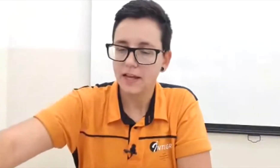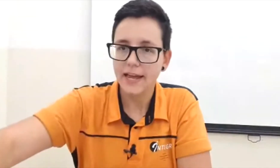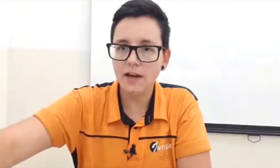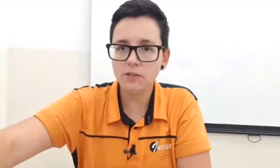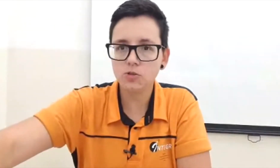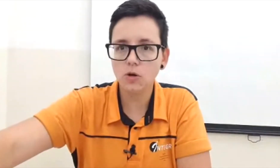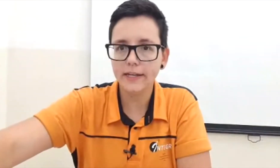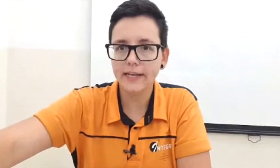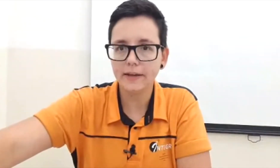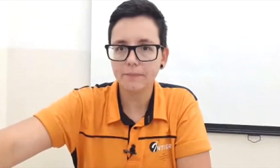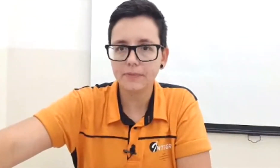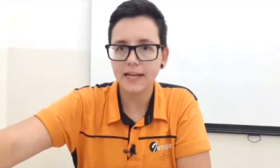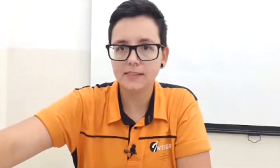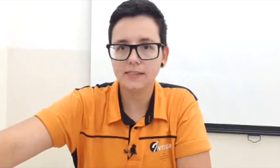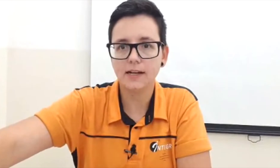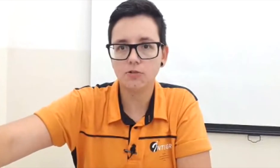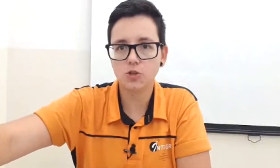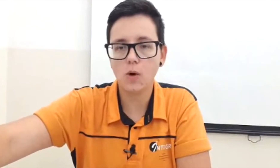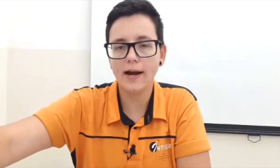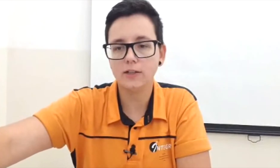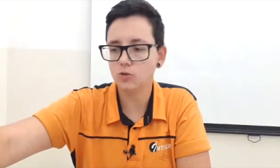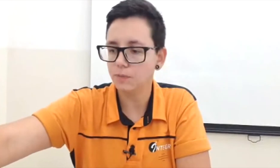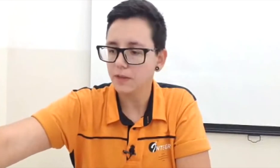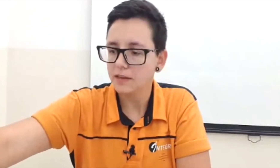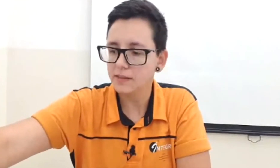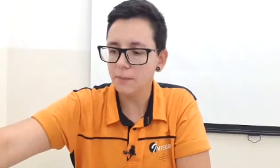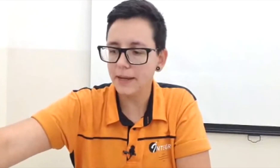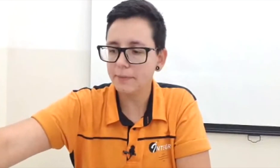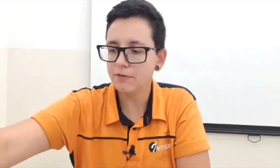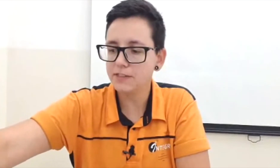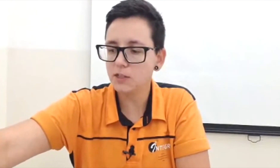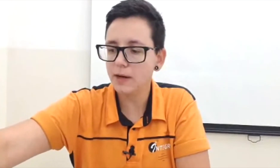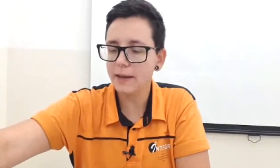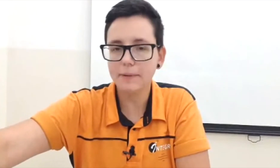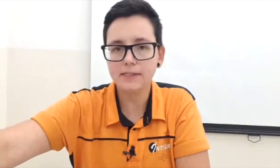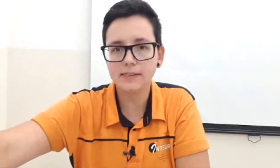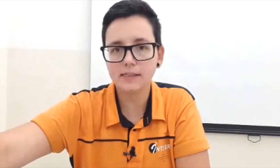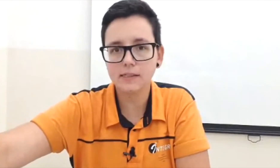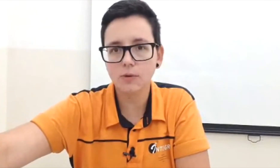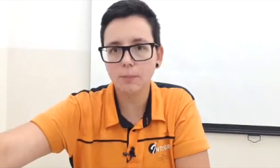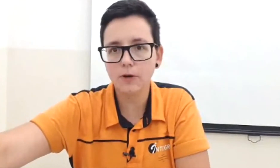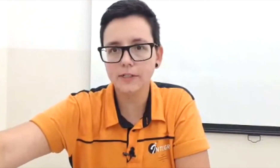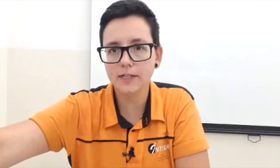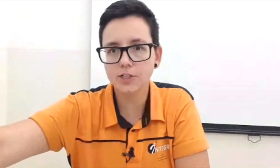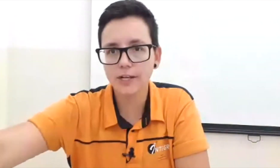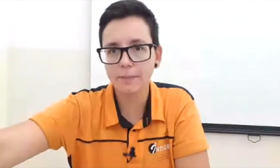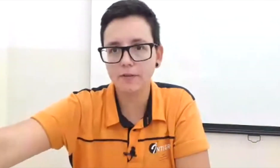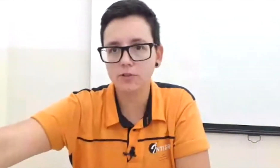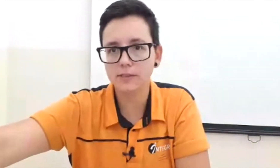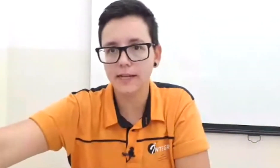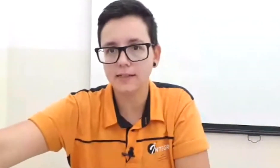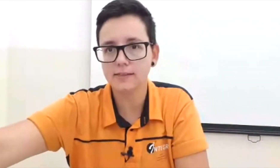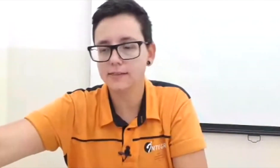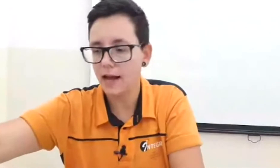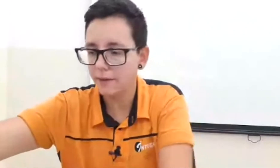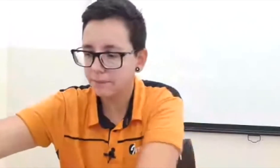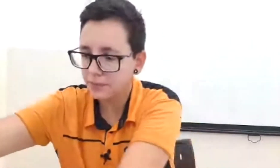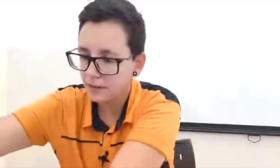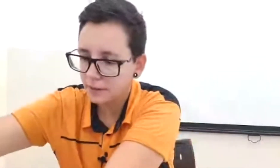Eu escolhi esse sinal de quarto também para fazer uma representação importante aqui para vocês, tá?